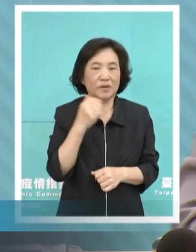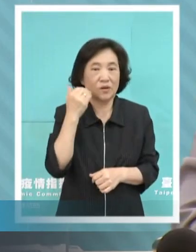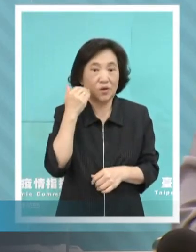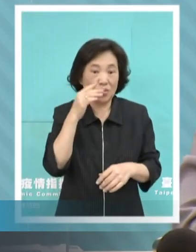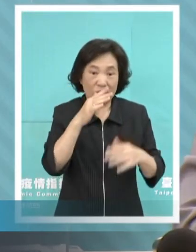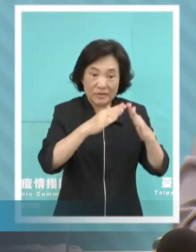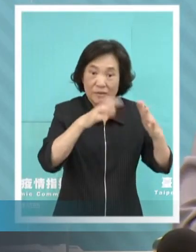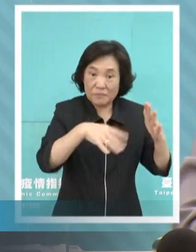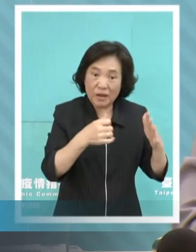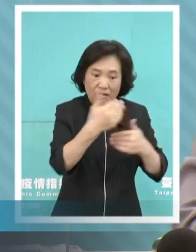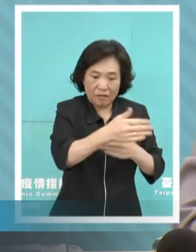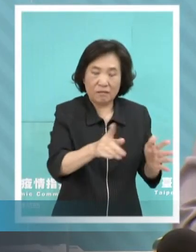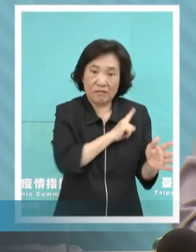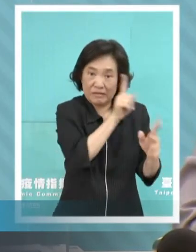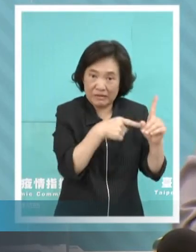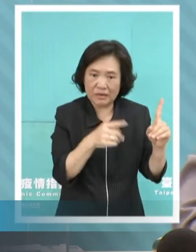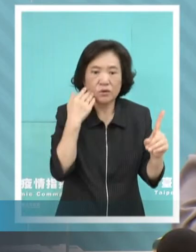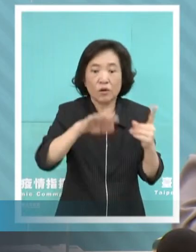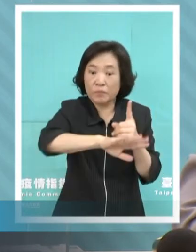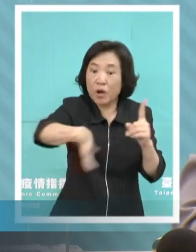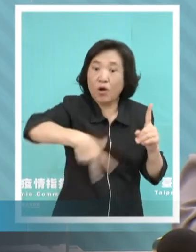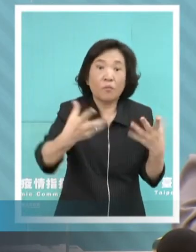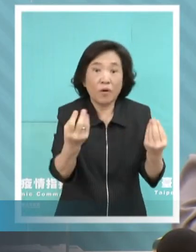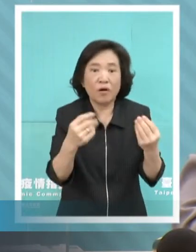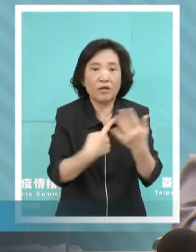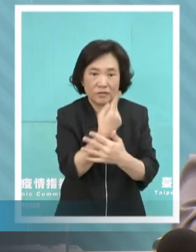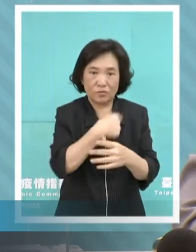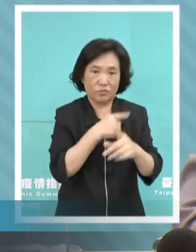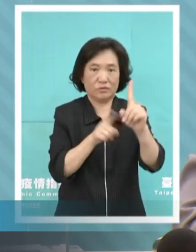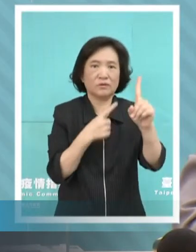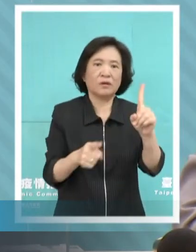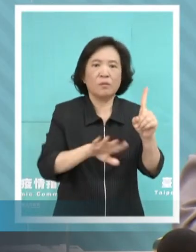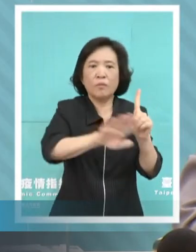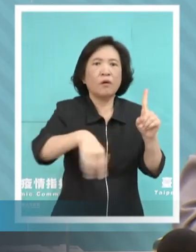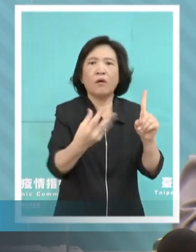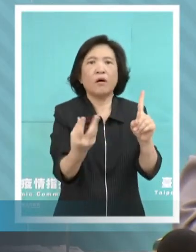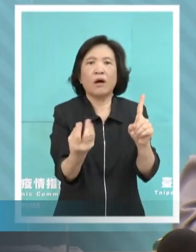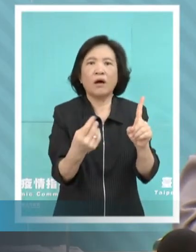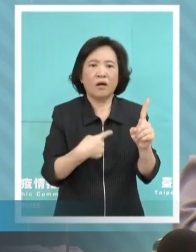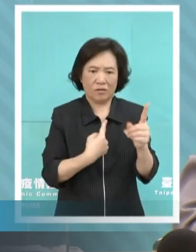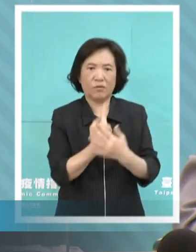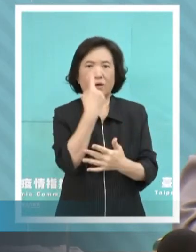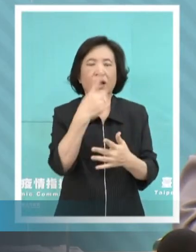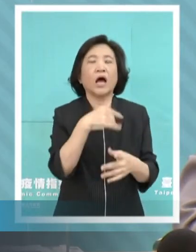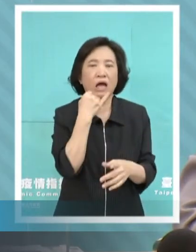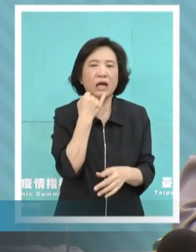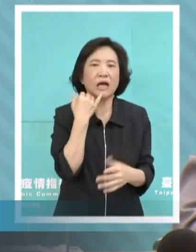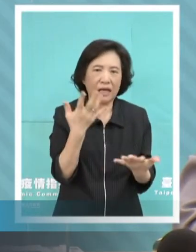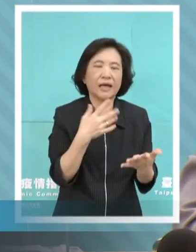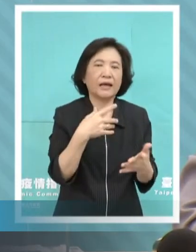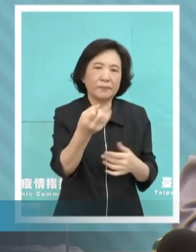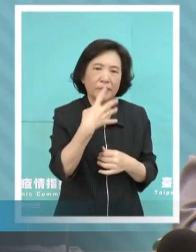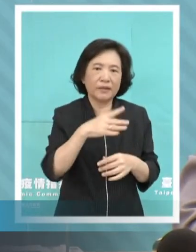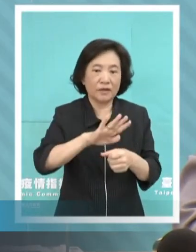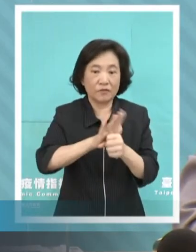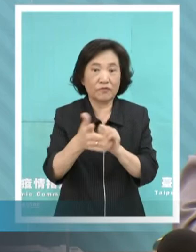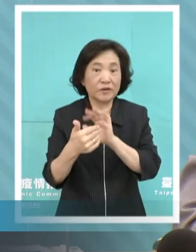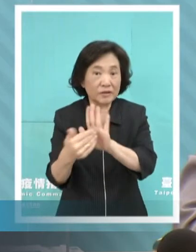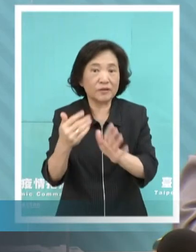哦，你那家都没有其他人哦，有特别理由，不然原则上全部要出去。我们这个旅馆已经准备好的哈，明天起强制